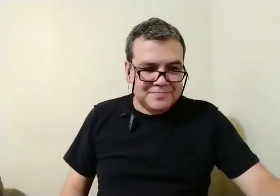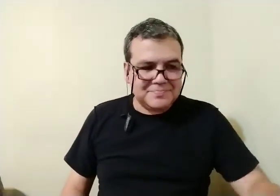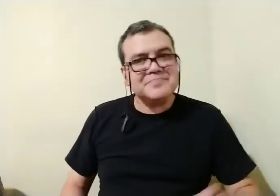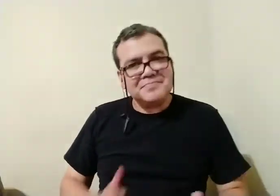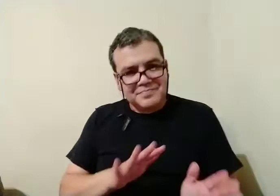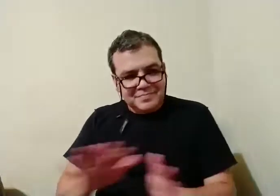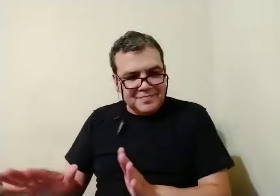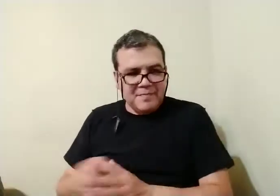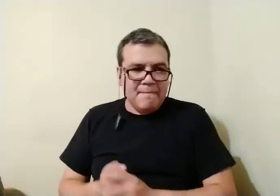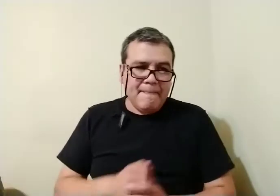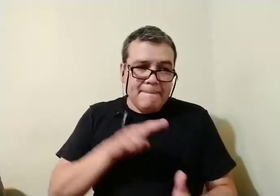su Espíritu.